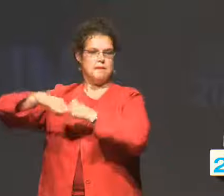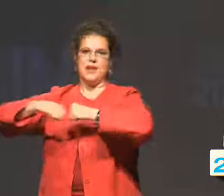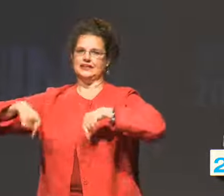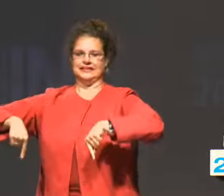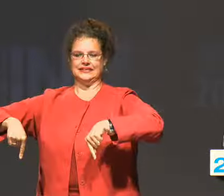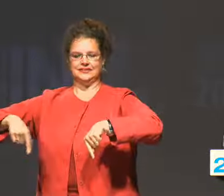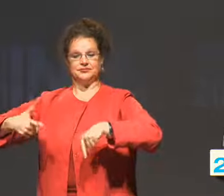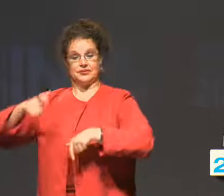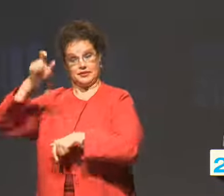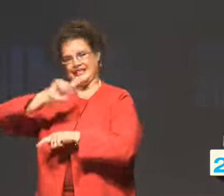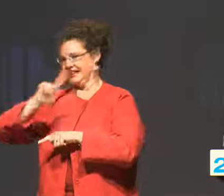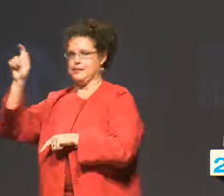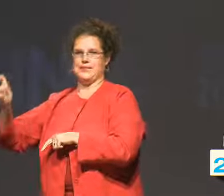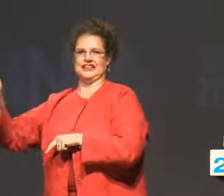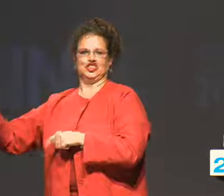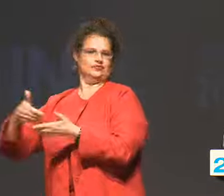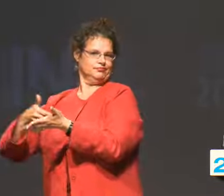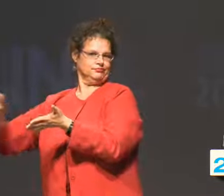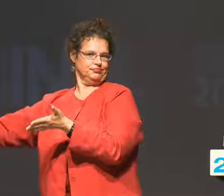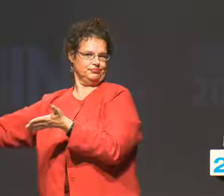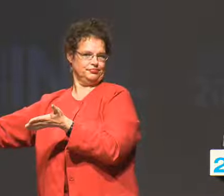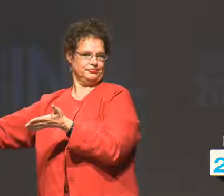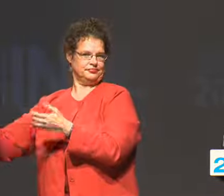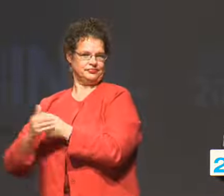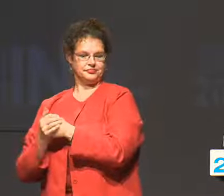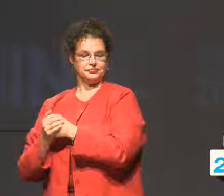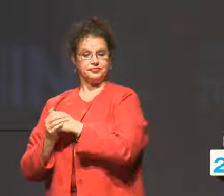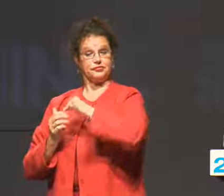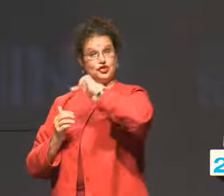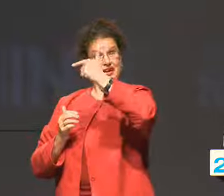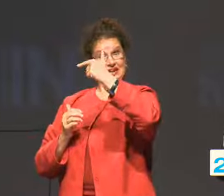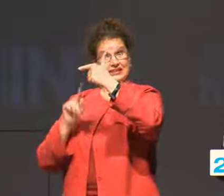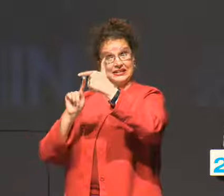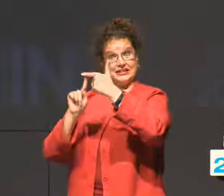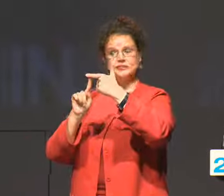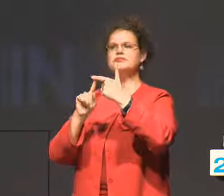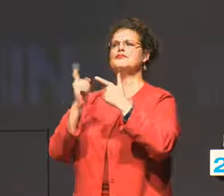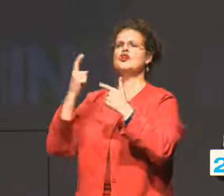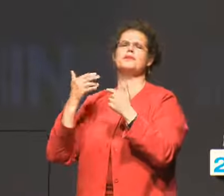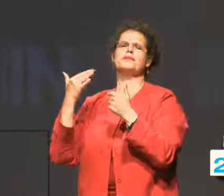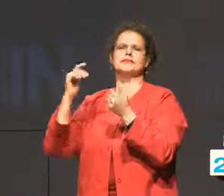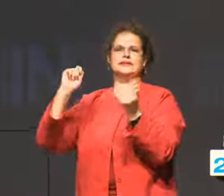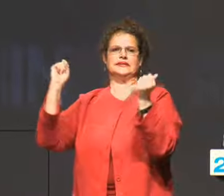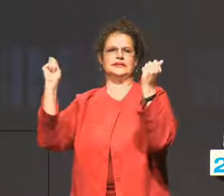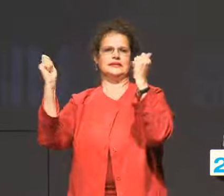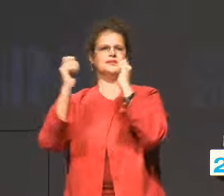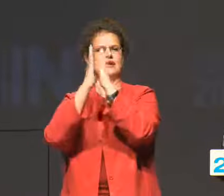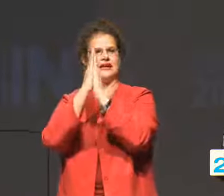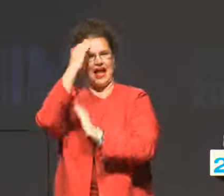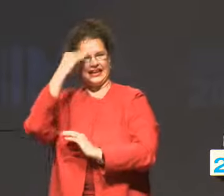dass damals in den früheren Zeiten die behinderten Menschen keinen Platz in der Gesellschaft hatten. Sie waren so quasi